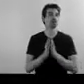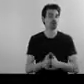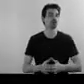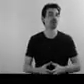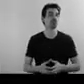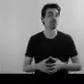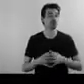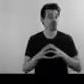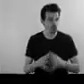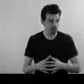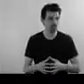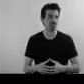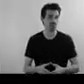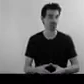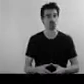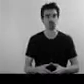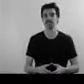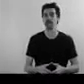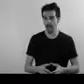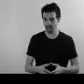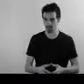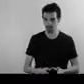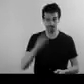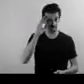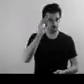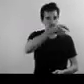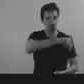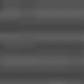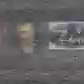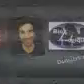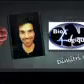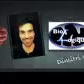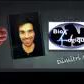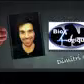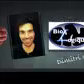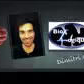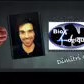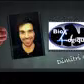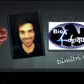créer de nouvelles pour votre réussite. Je vous dis à la prochaine. Ciao!